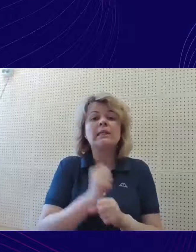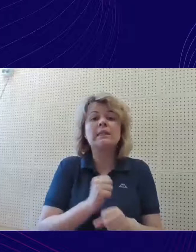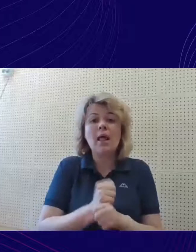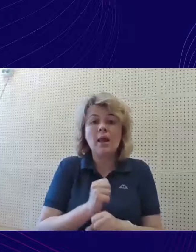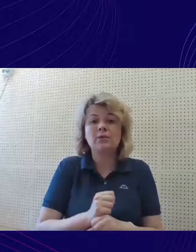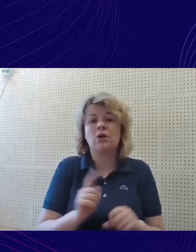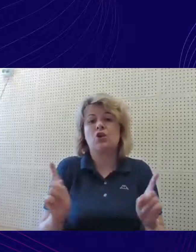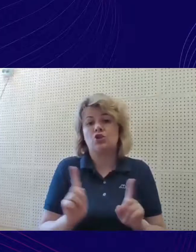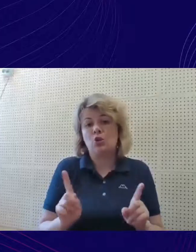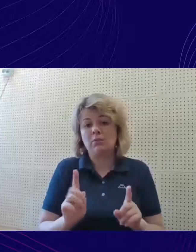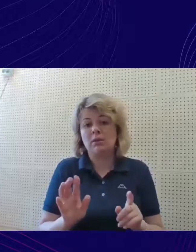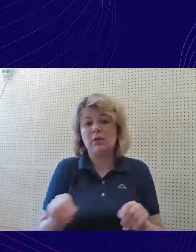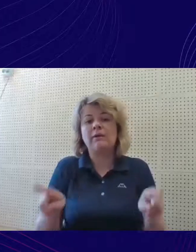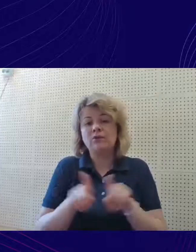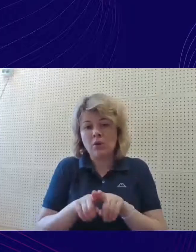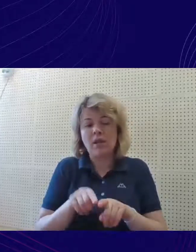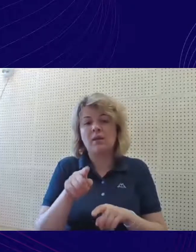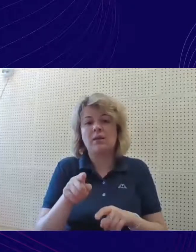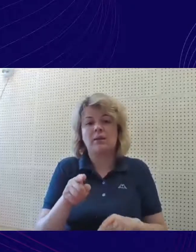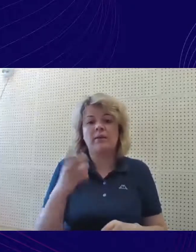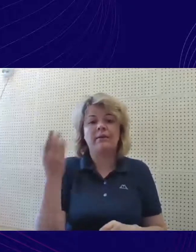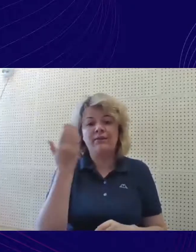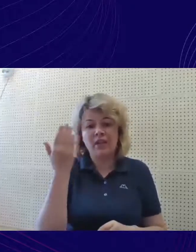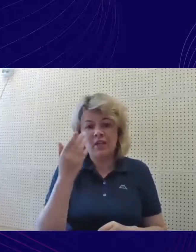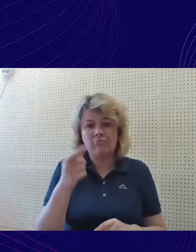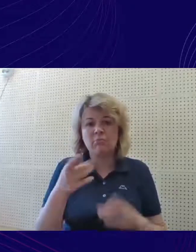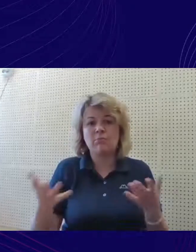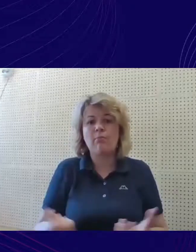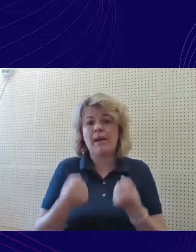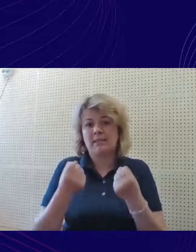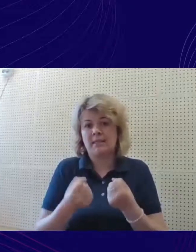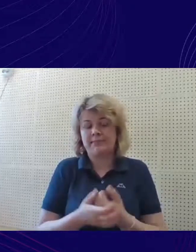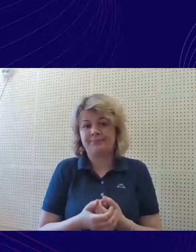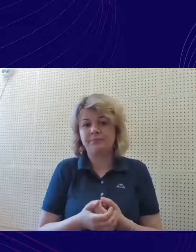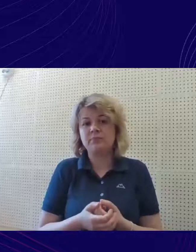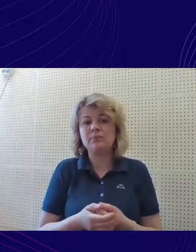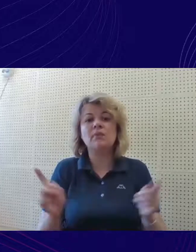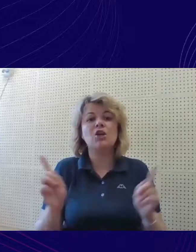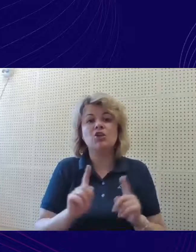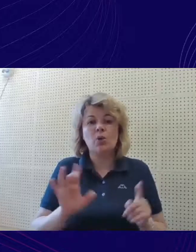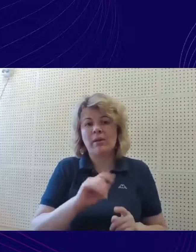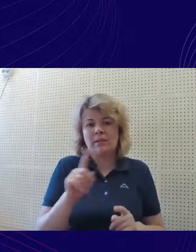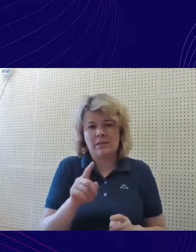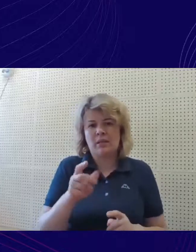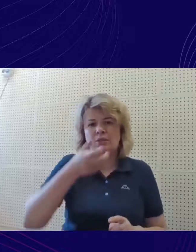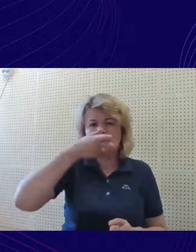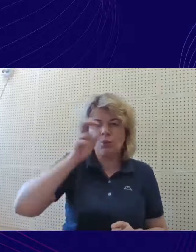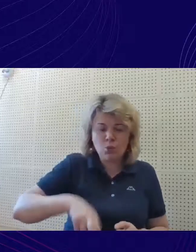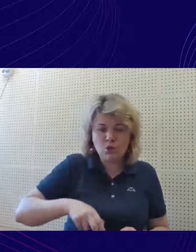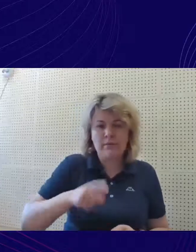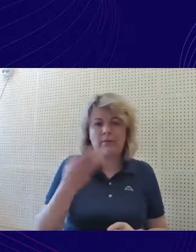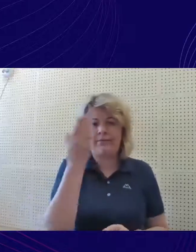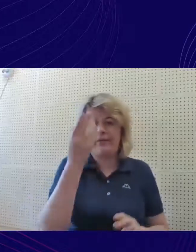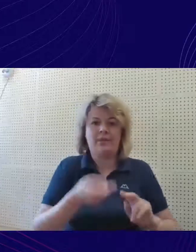чтобы все-таки фильм спасти, чтобы из вялого и скучного он